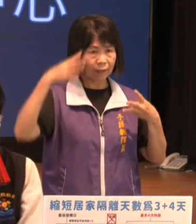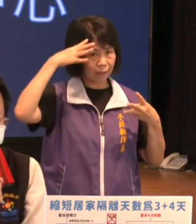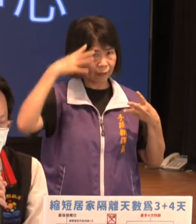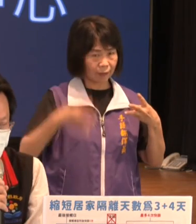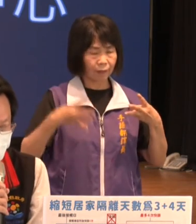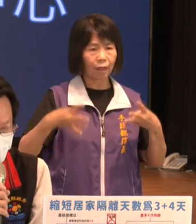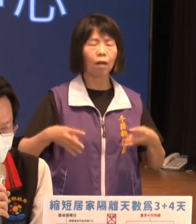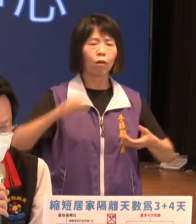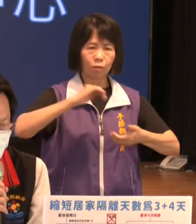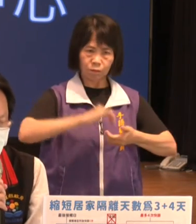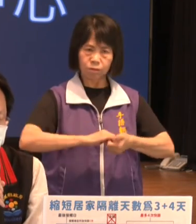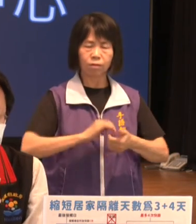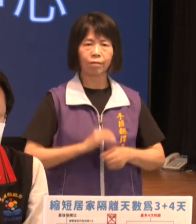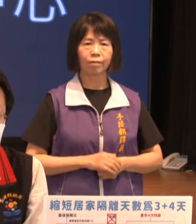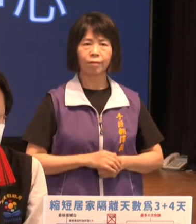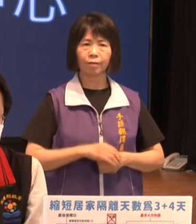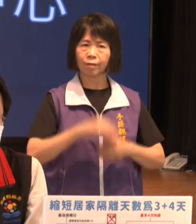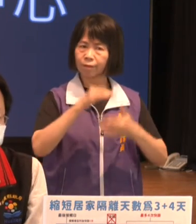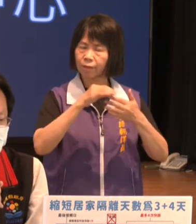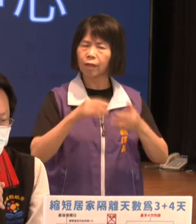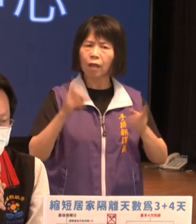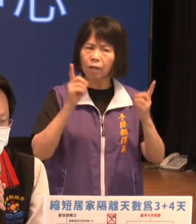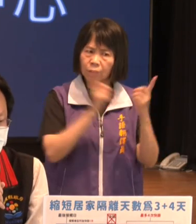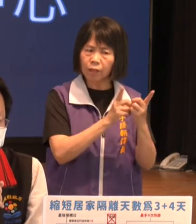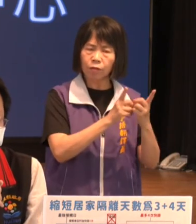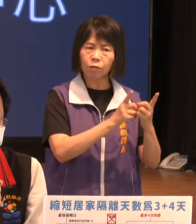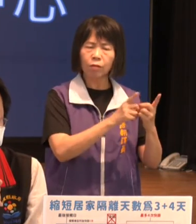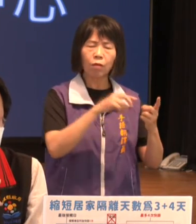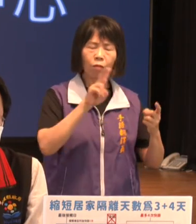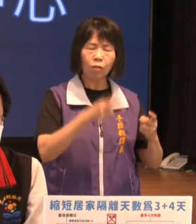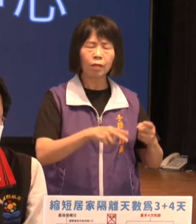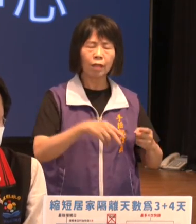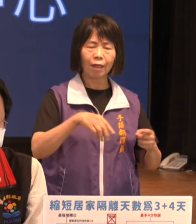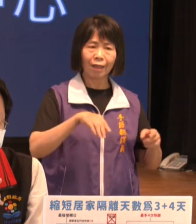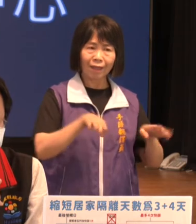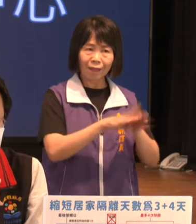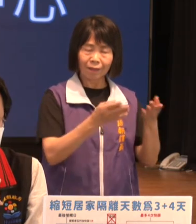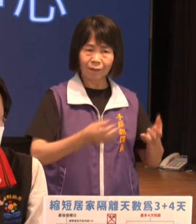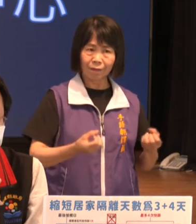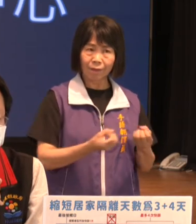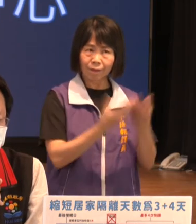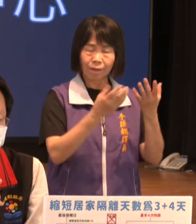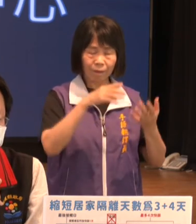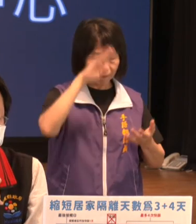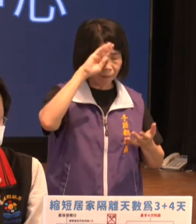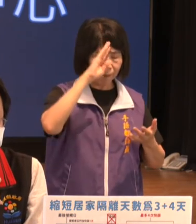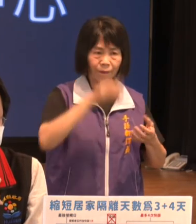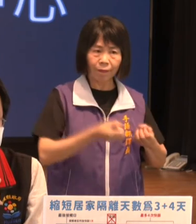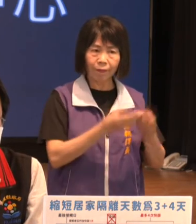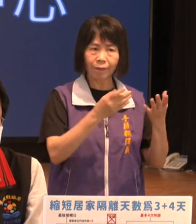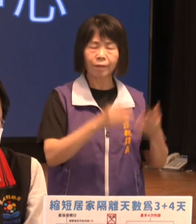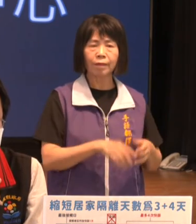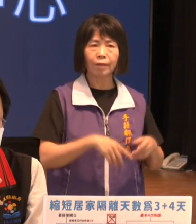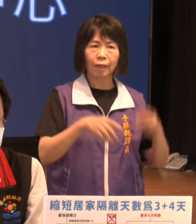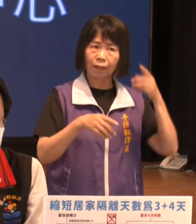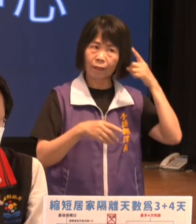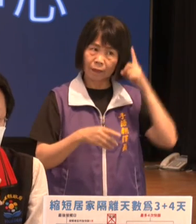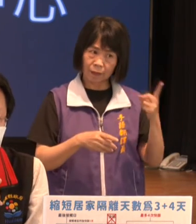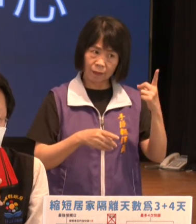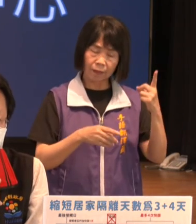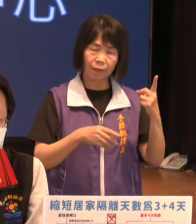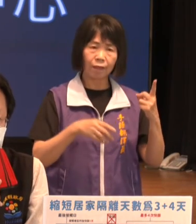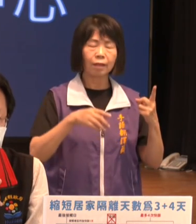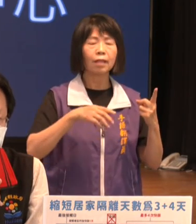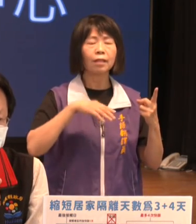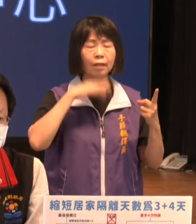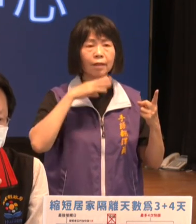明确的定调在你接触的那一天或是确诊的那一天当做0天，之后呢1、2、3天，